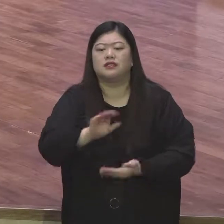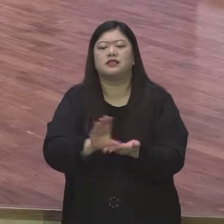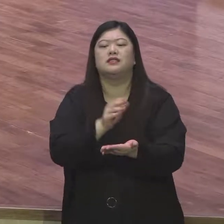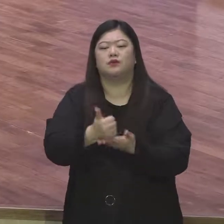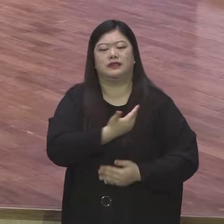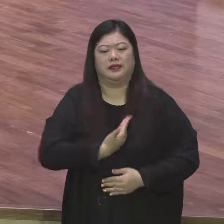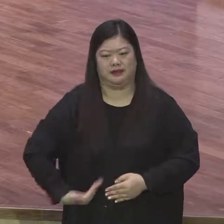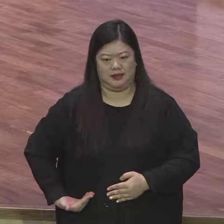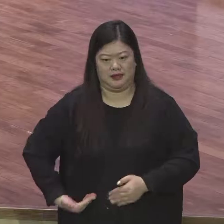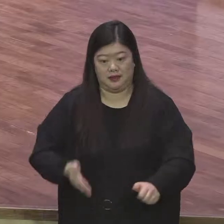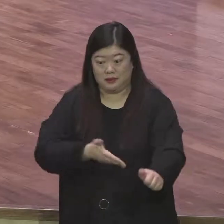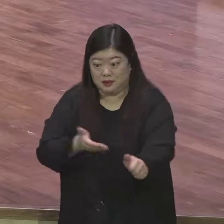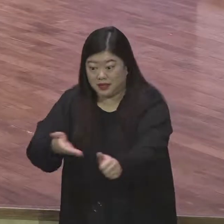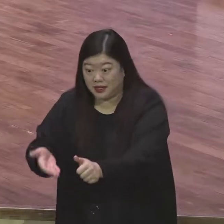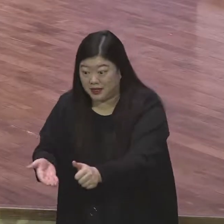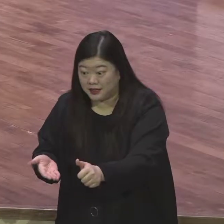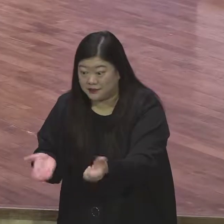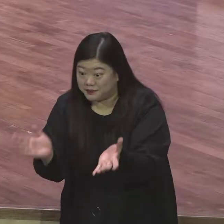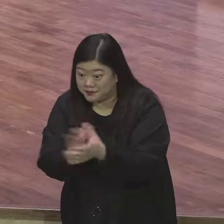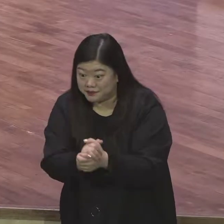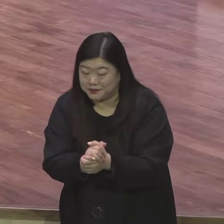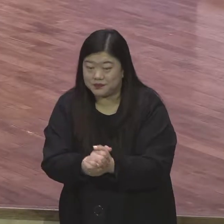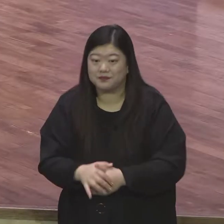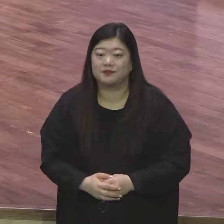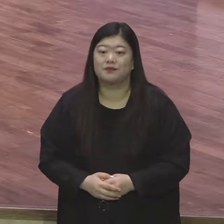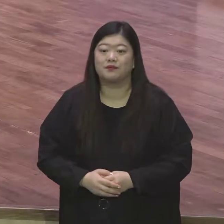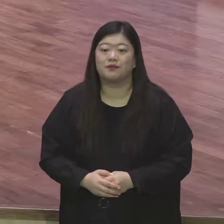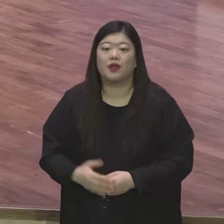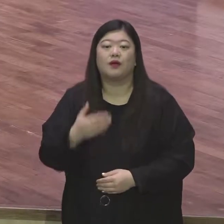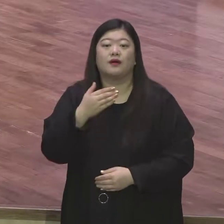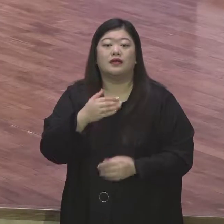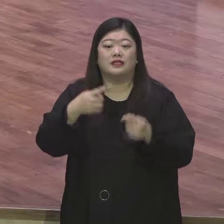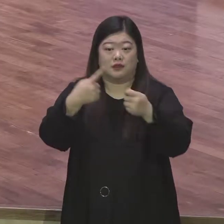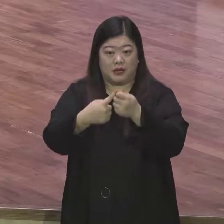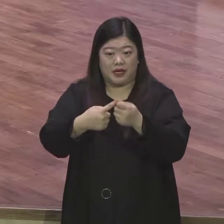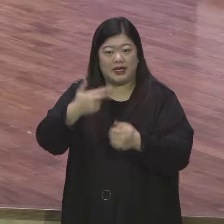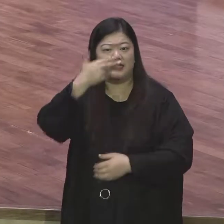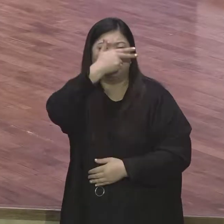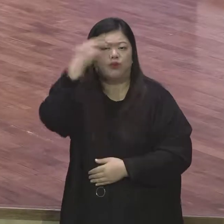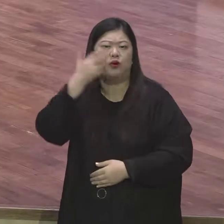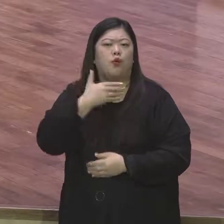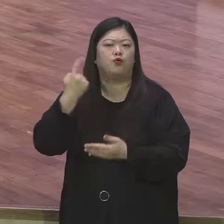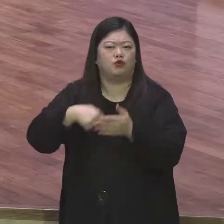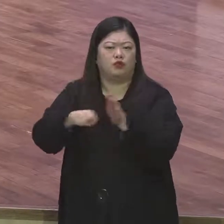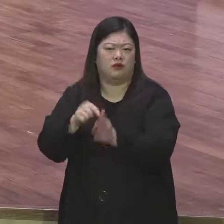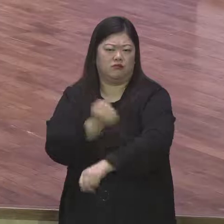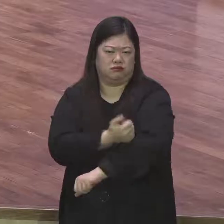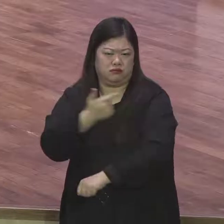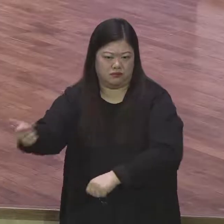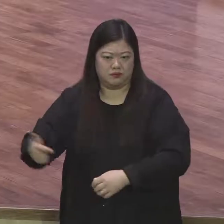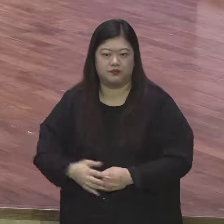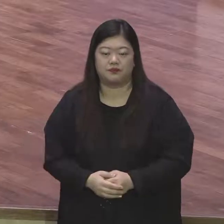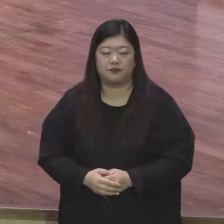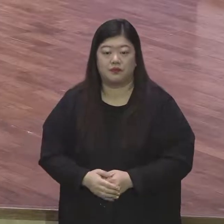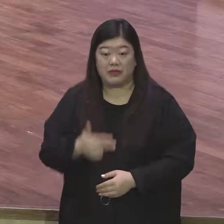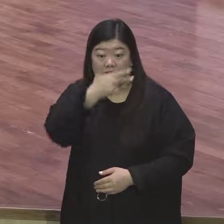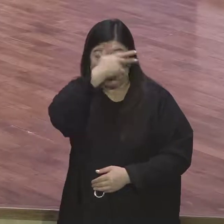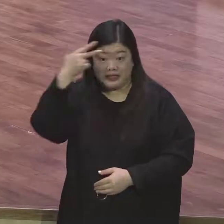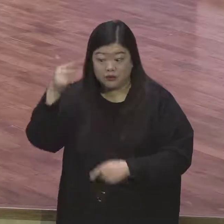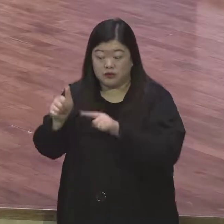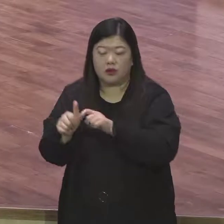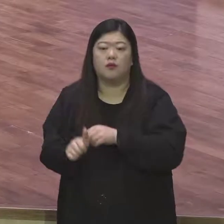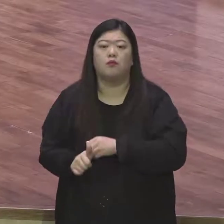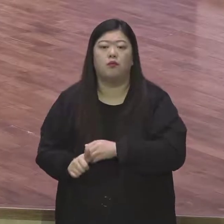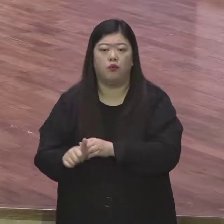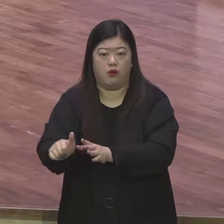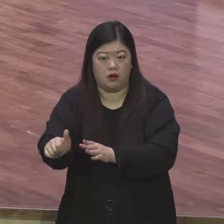축복합니다. 그럼 첫째로 복음을 위하여 수고한 디모데입니다. 19절입니다. 내가 디모데를 속히 너에게 보내기를